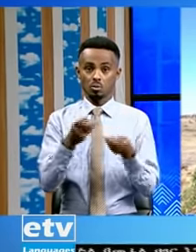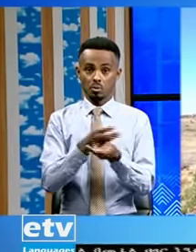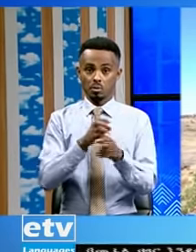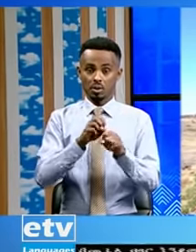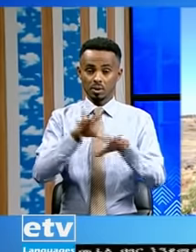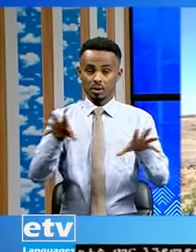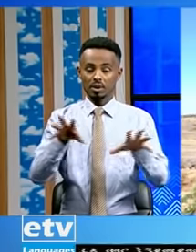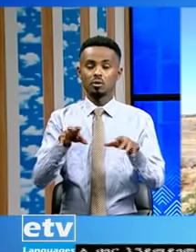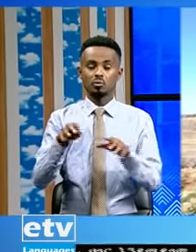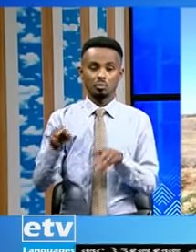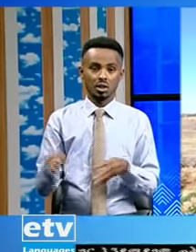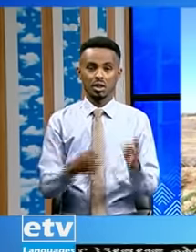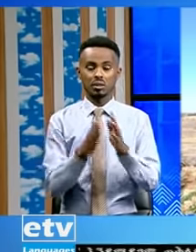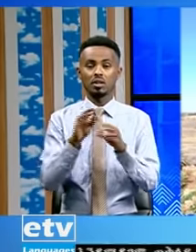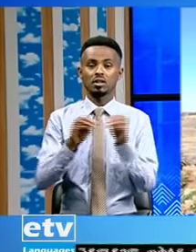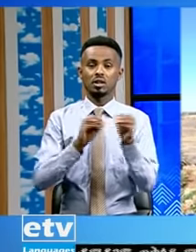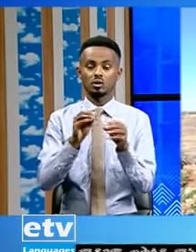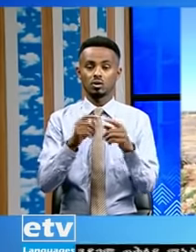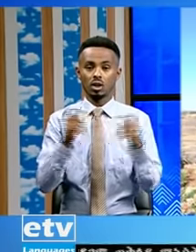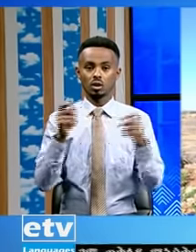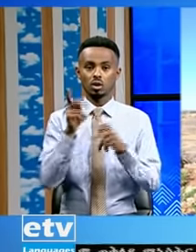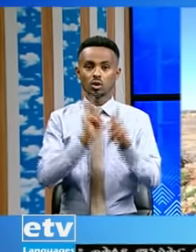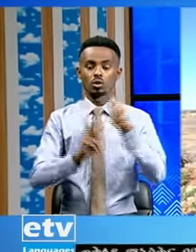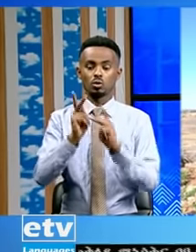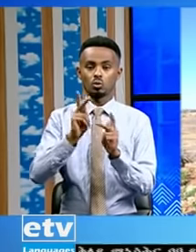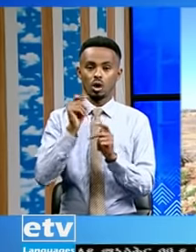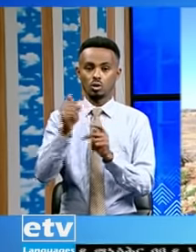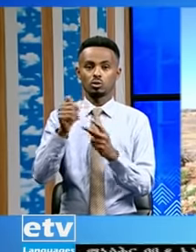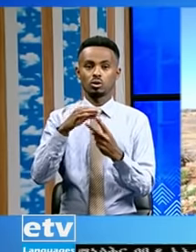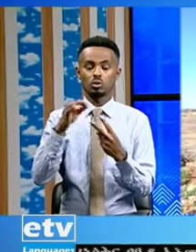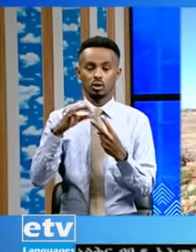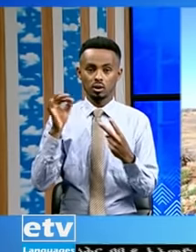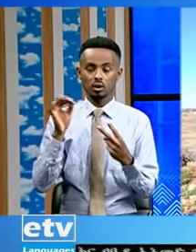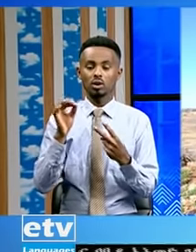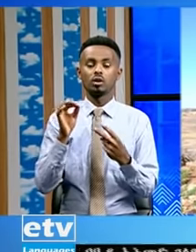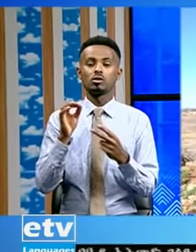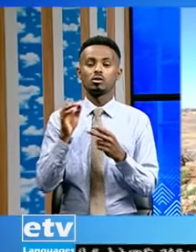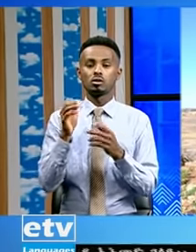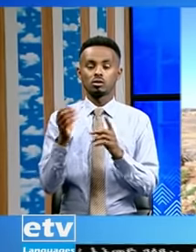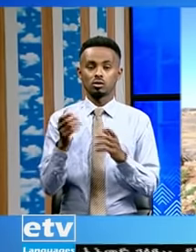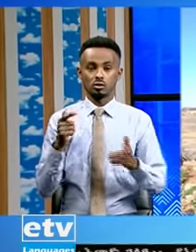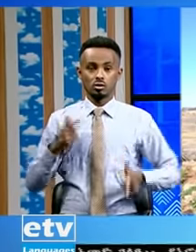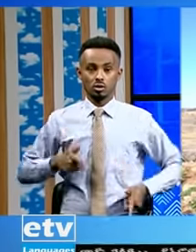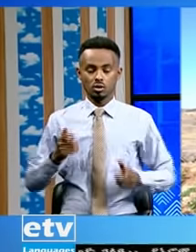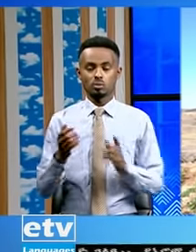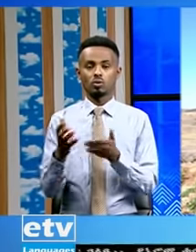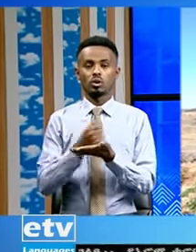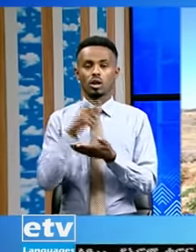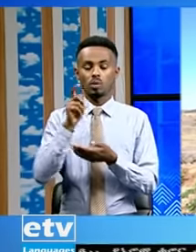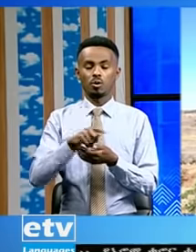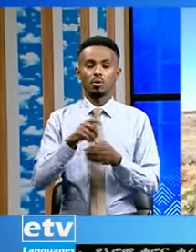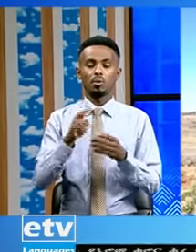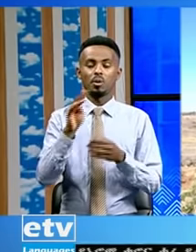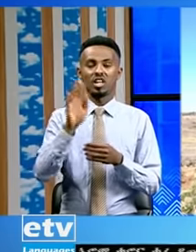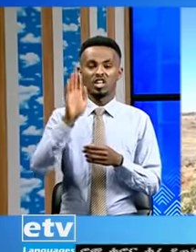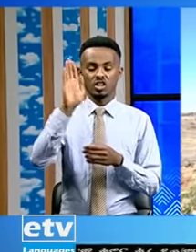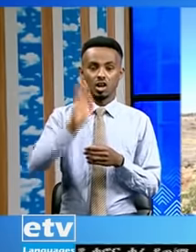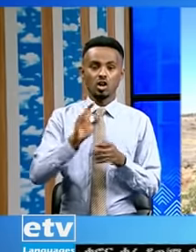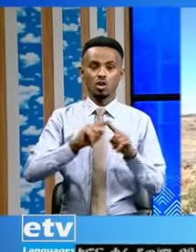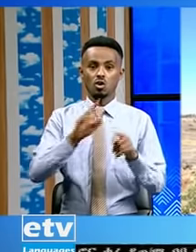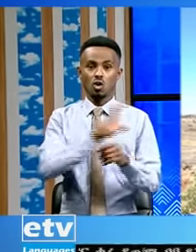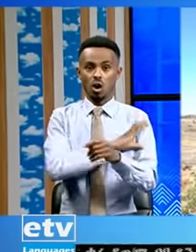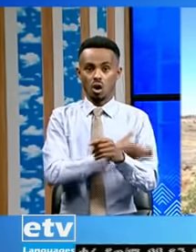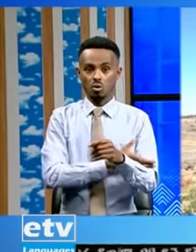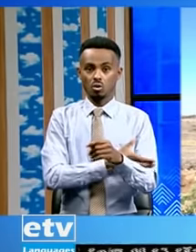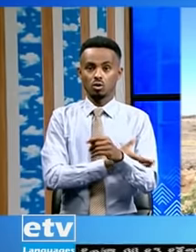መንገድ የሚንቀሳቀሰውን ጠላት ህዝቡ እየለቀመ ትጥቅ ማስፈታት አለበት። ሚሊሻው፣ ልዩ ኃይሉ